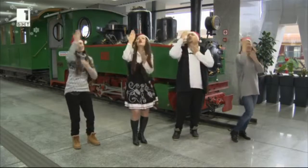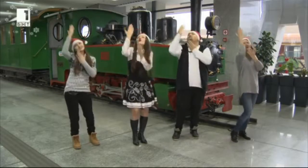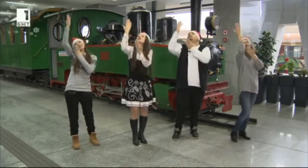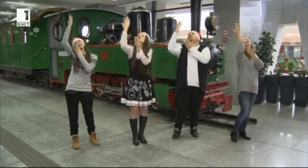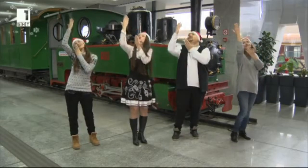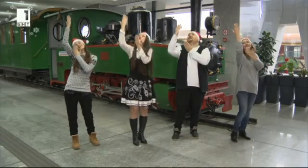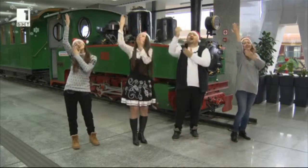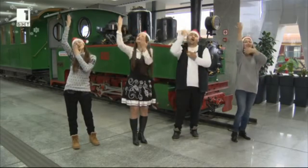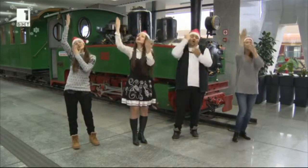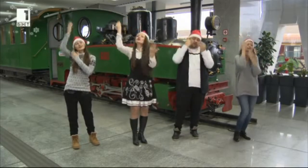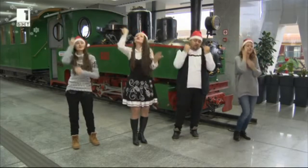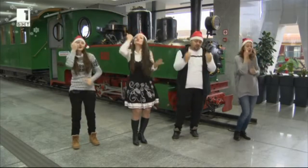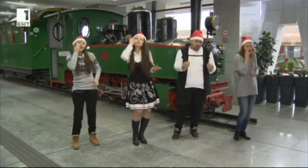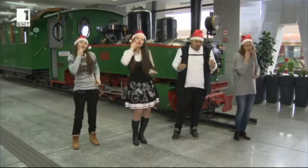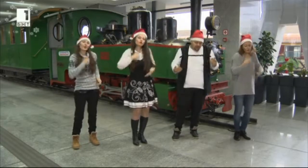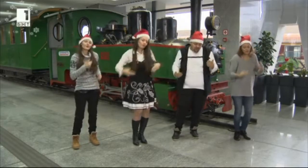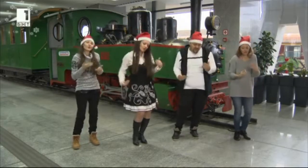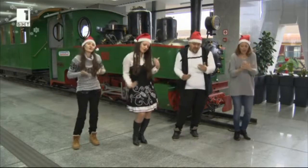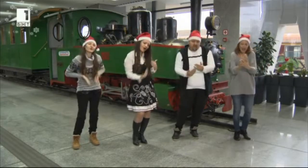Господи, доброто начало.